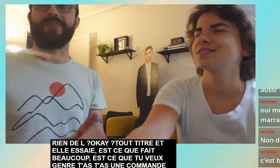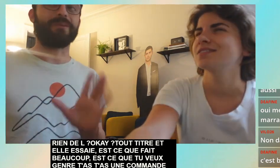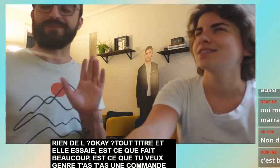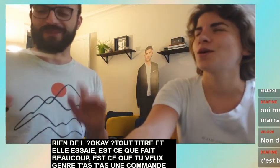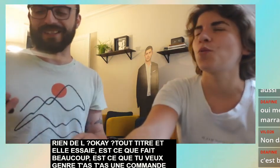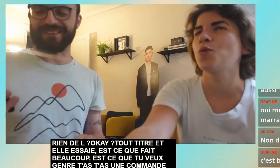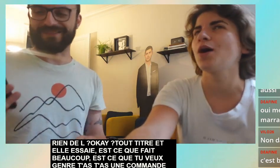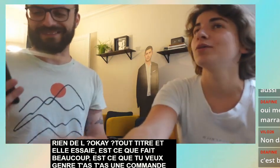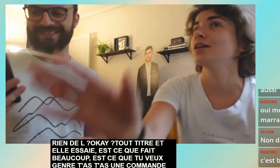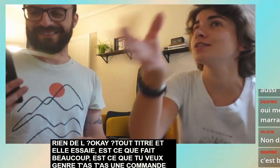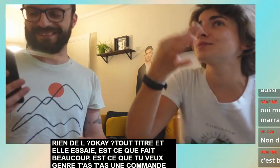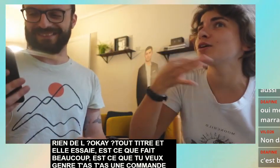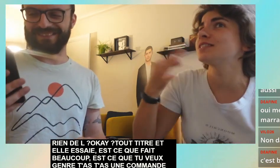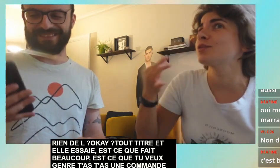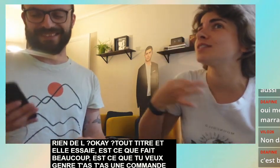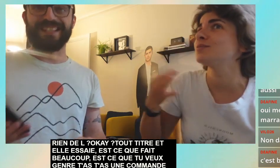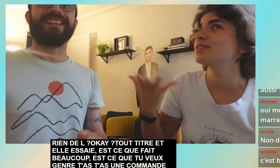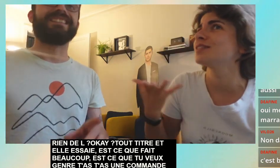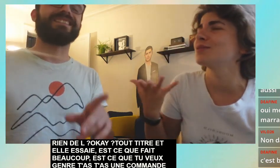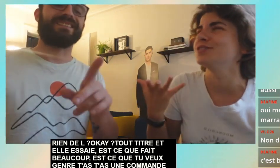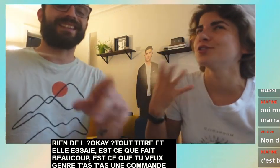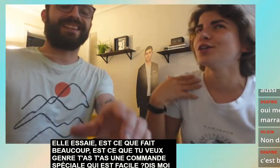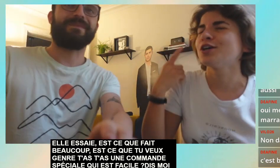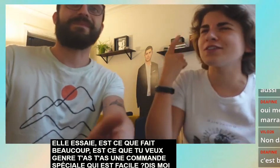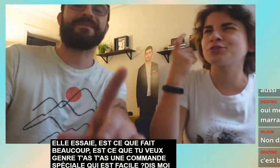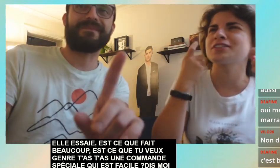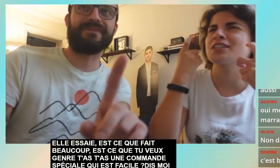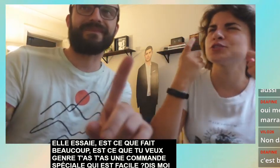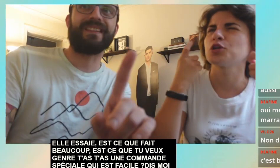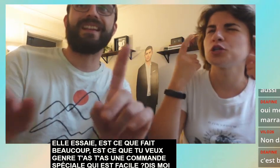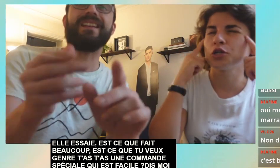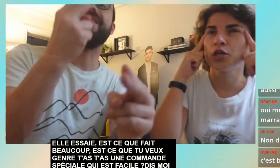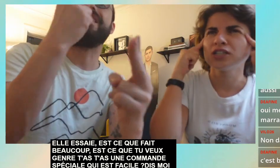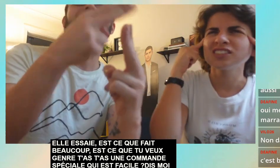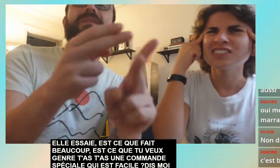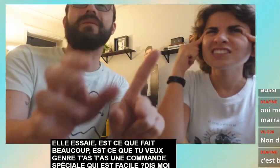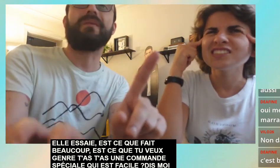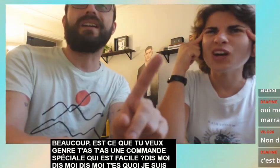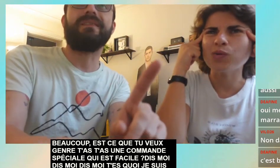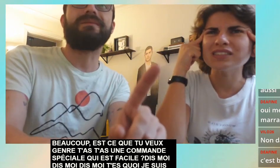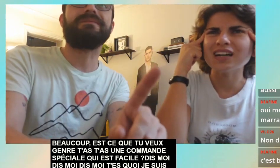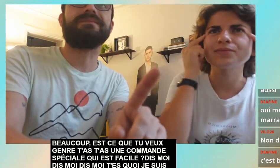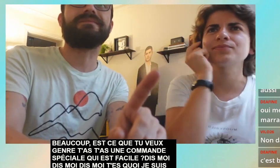Non? Bon, ok. Wow, non, dis-moi, c'est quoi? Je suis en train de. C'est quoi ça?